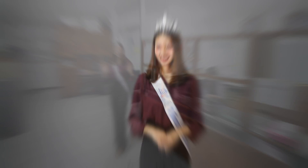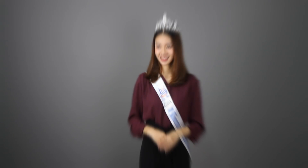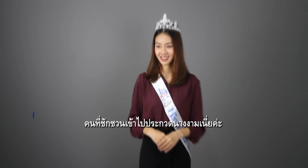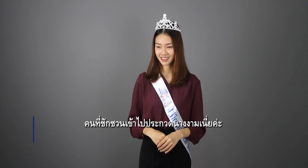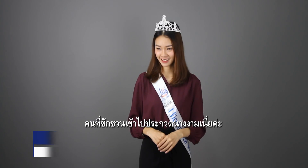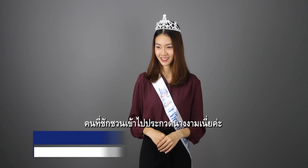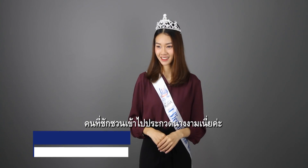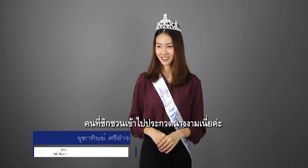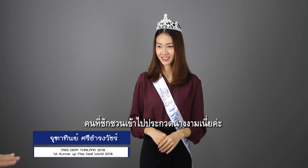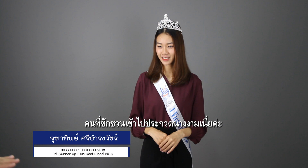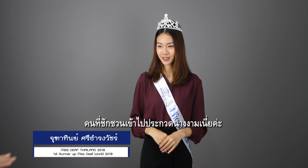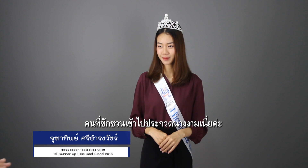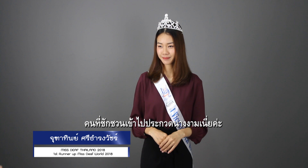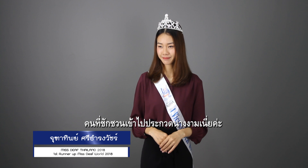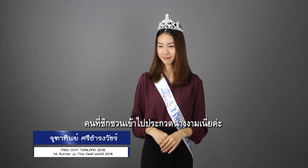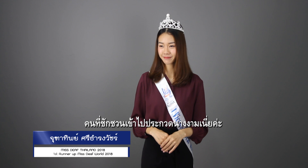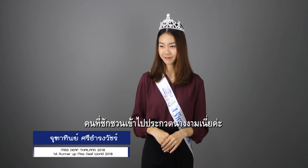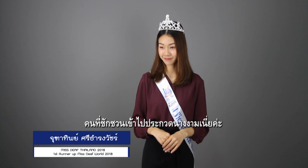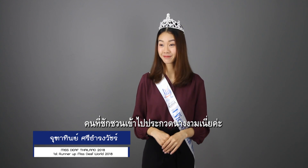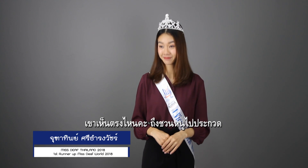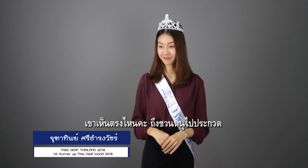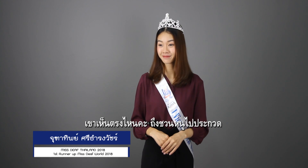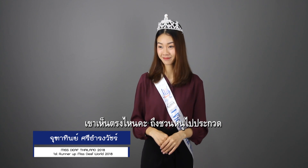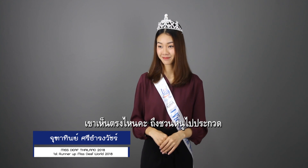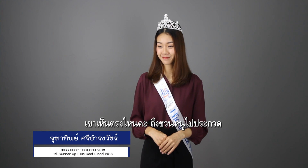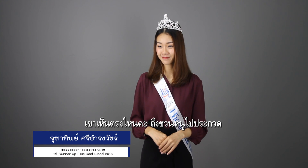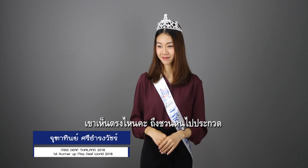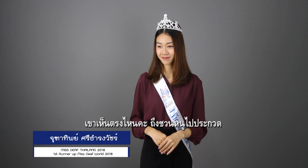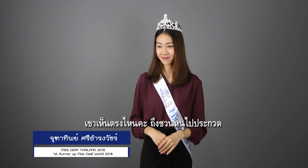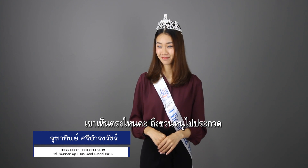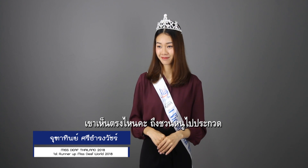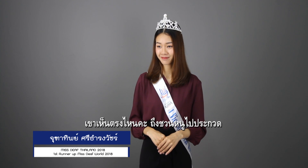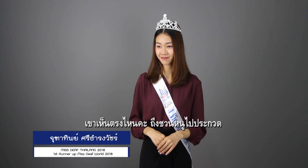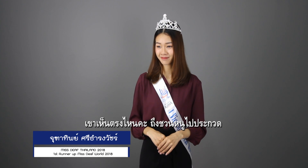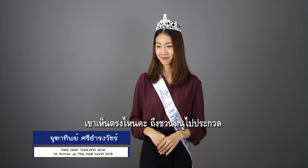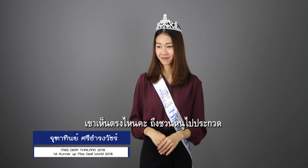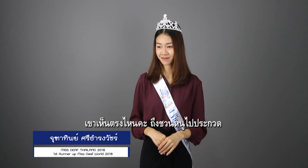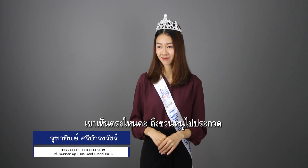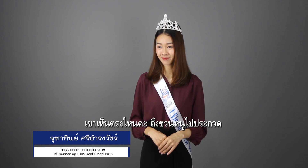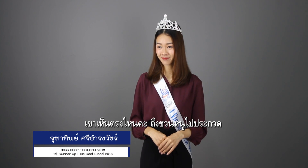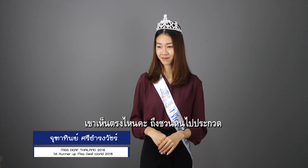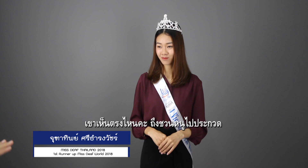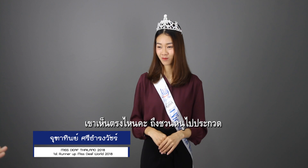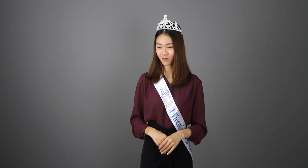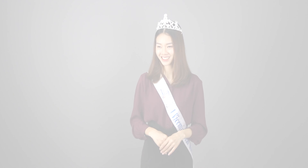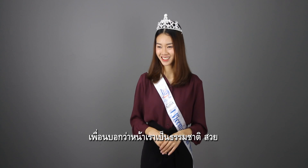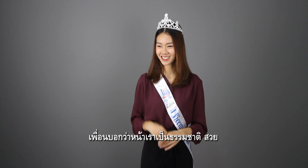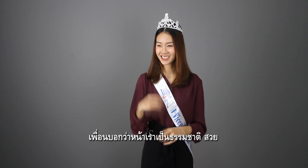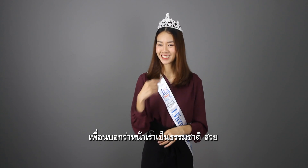้คนที่ชักชวนให้เข้าไปประกวดนางงามเนี่ยค่ะเขาเห็นตรงไหนคะถึงชวนหนูไปประกวด เพื่อน